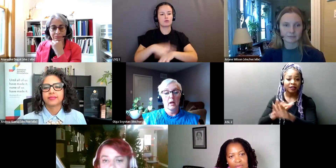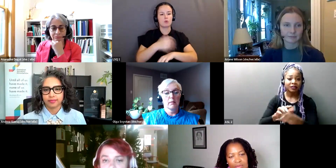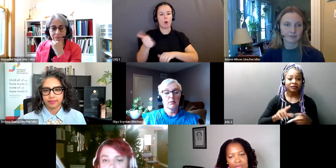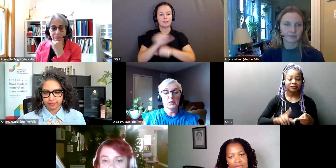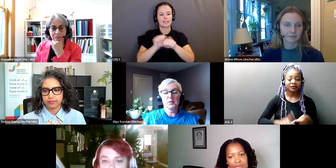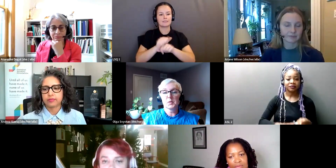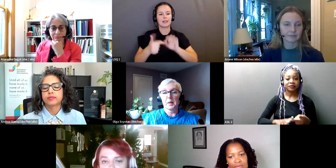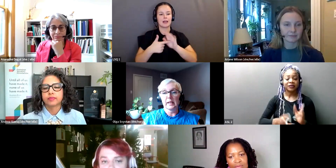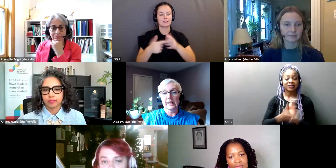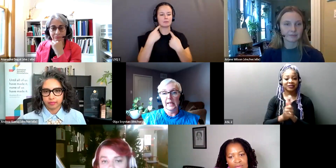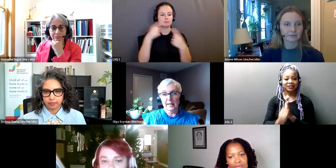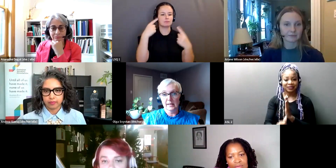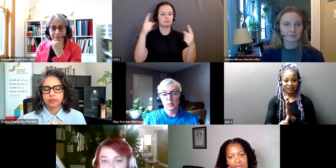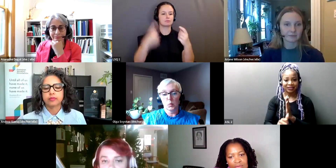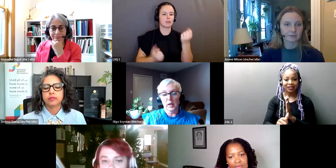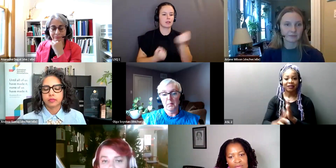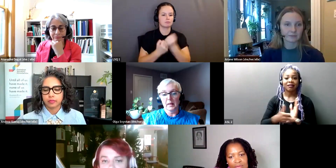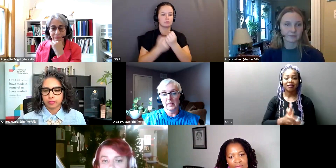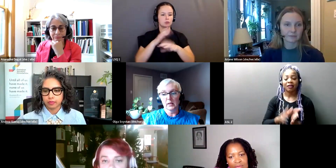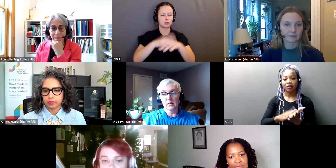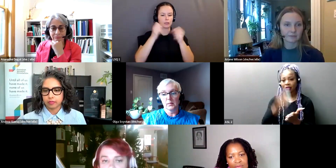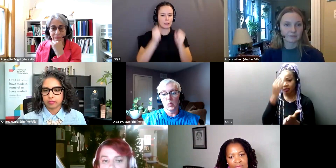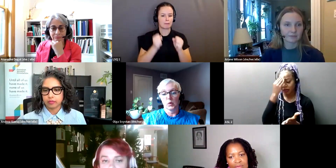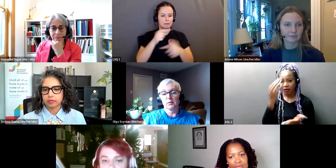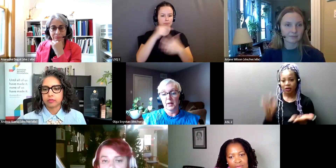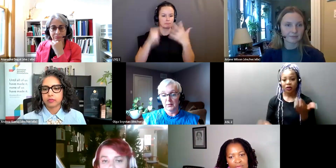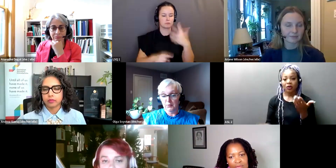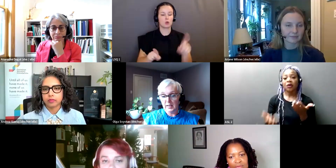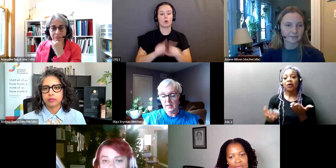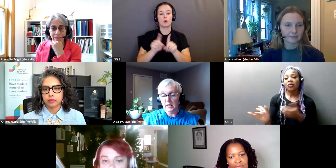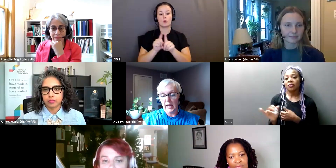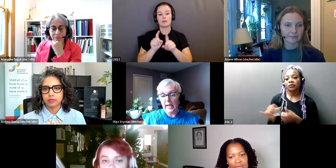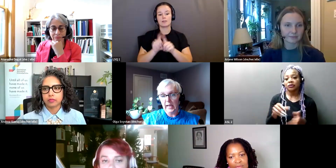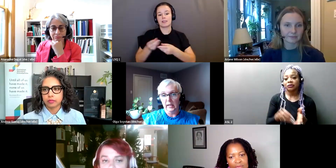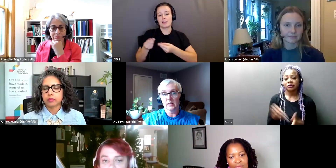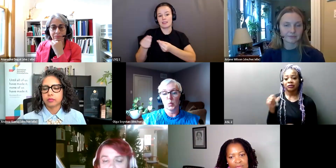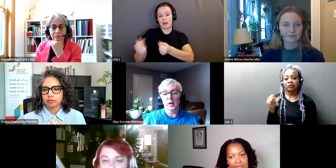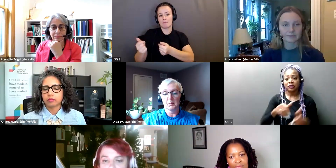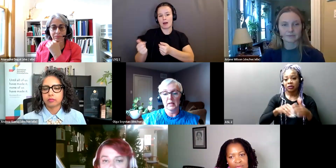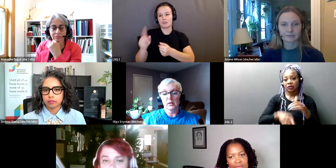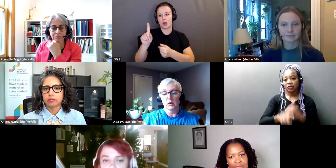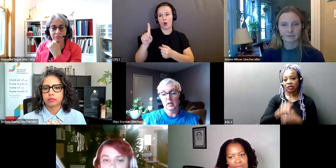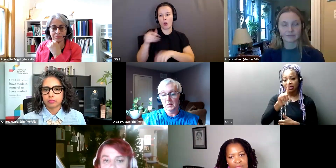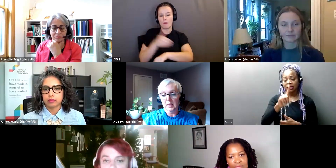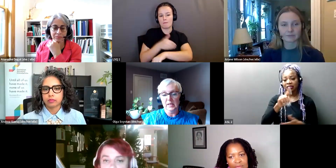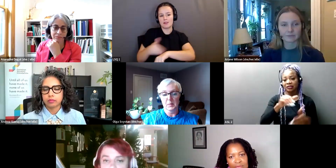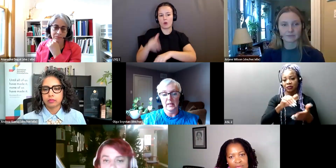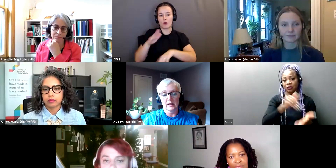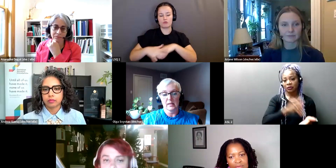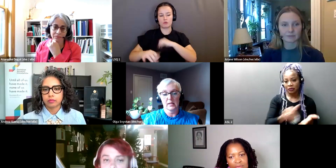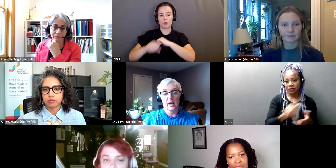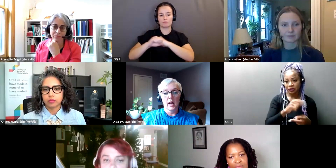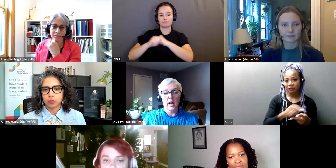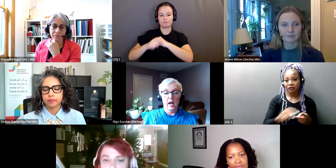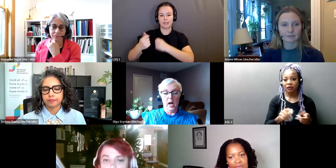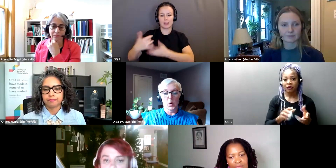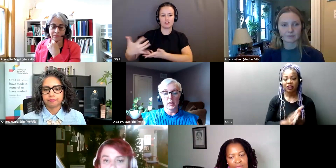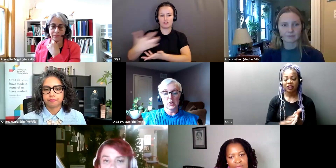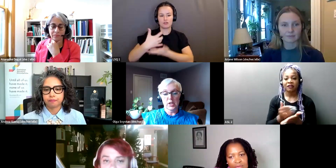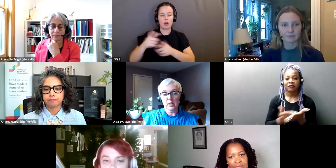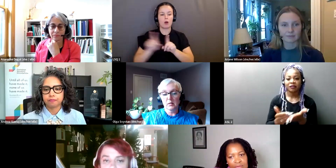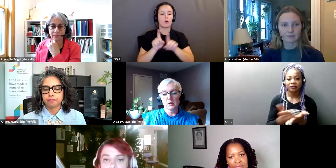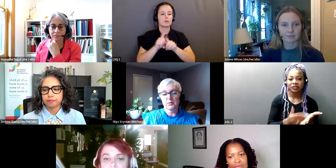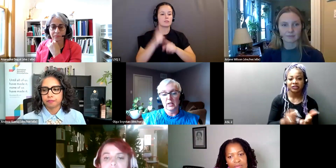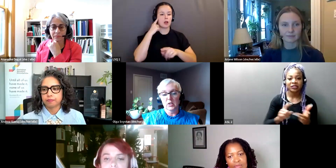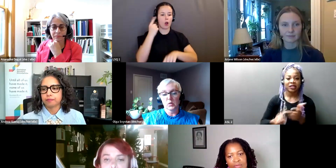comme le plaidoyer, renforcement des capacités. Nous avons également dépensé moins d'un million de dollars sur les campagnes de financement et un million